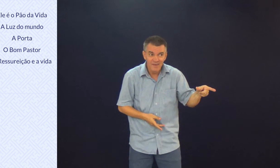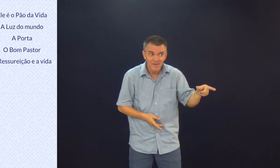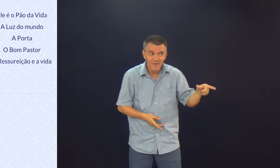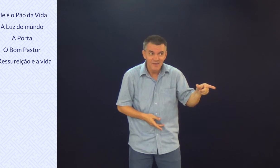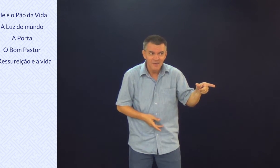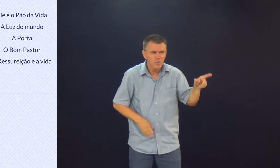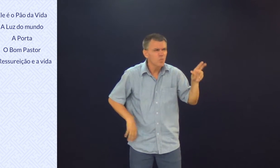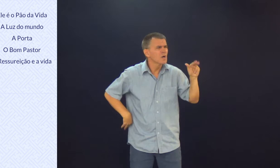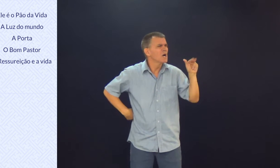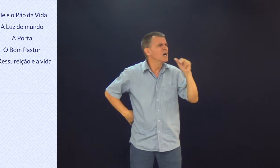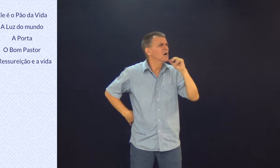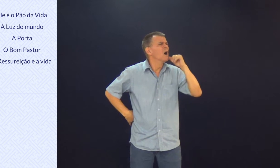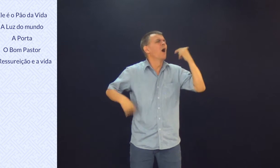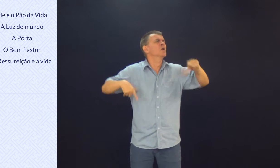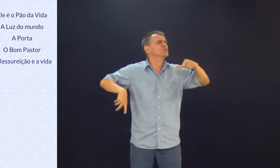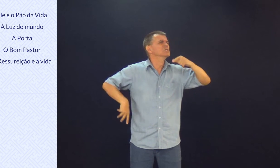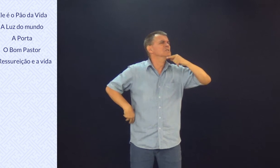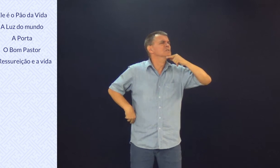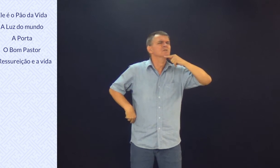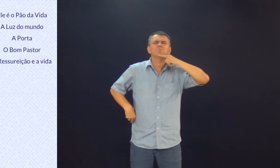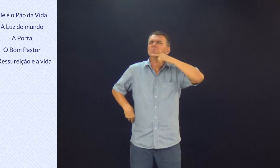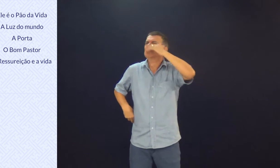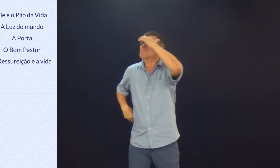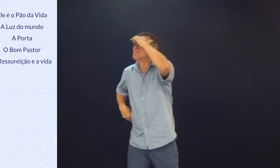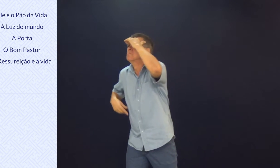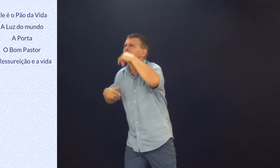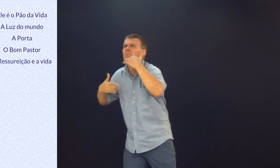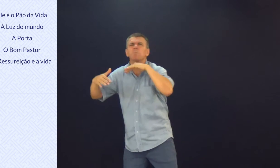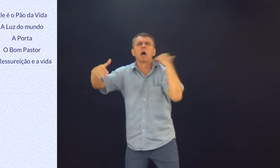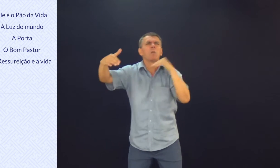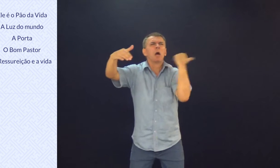que morreu foi enterrado e ressuscitou o é